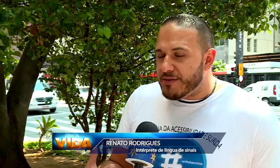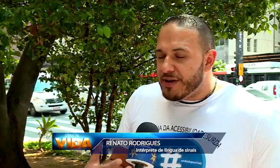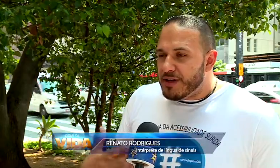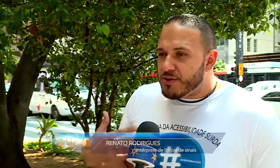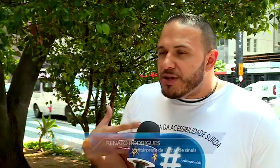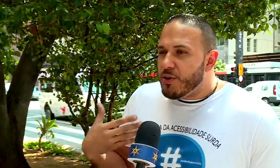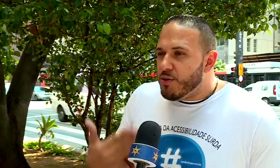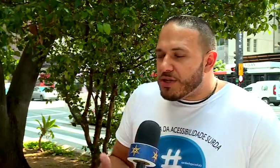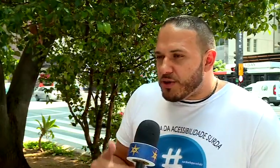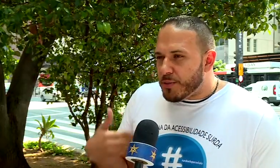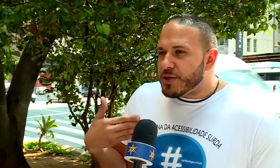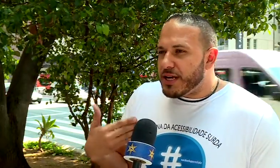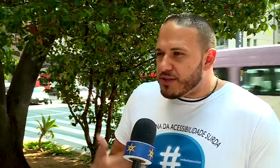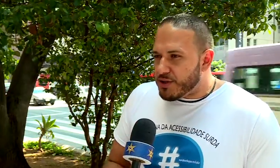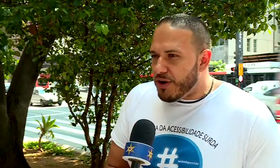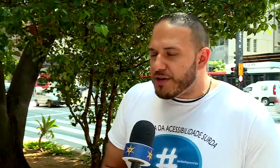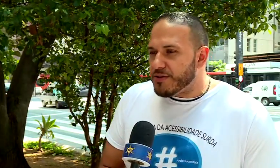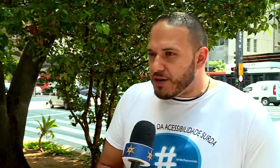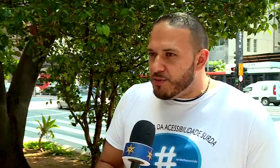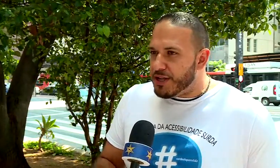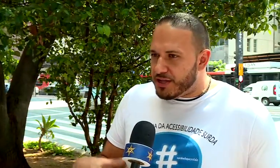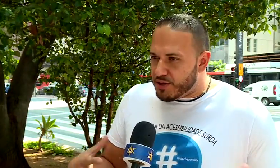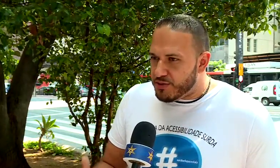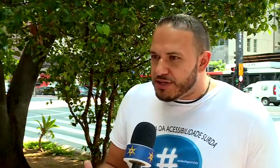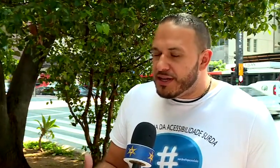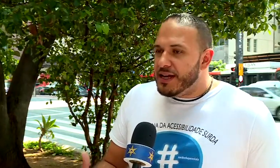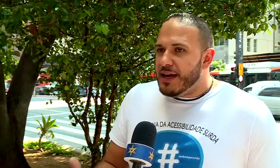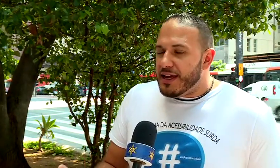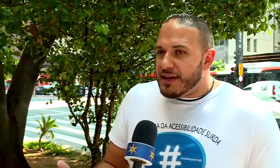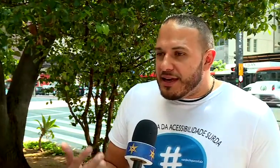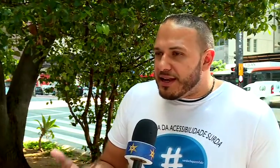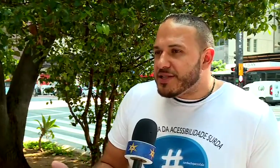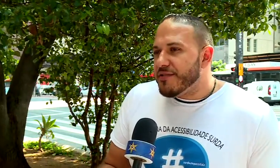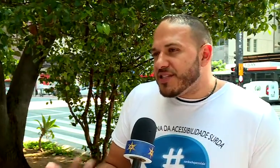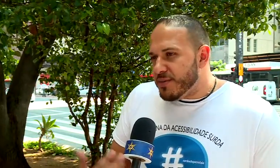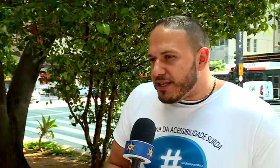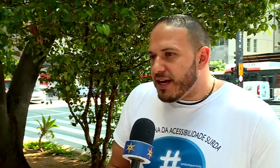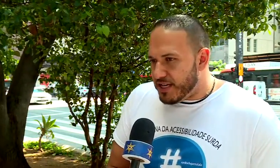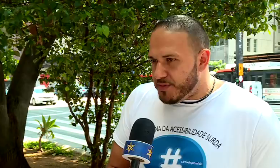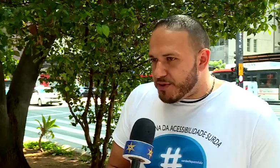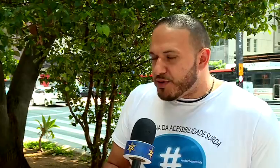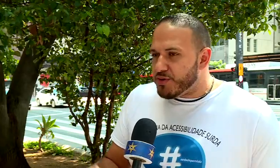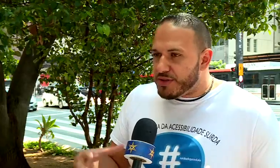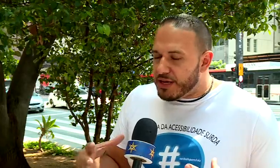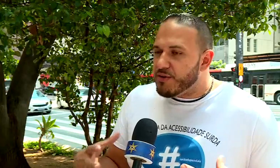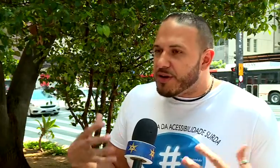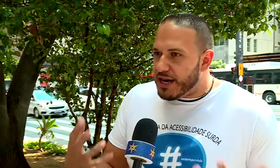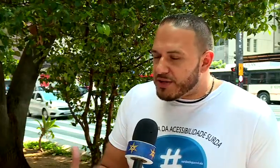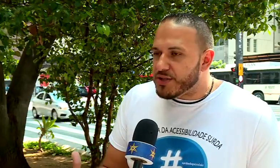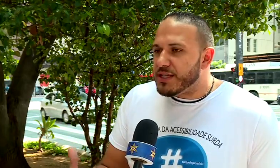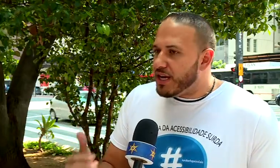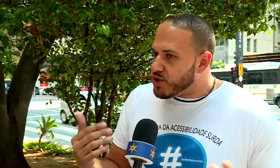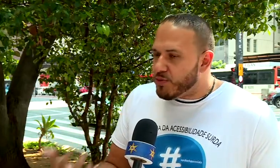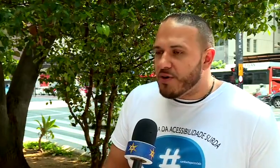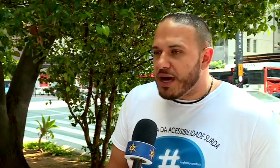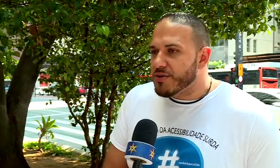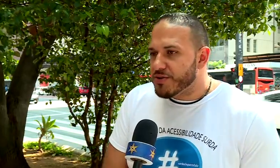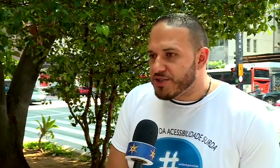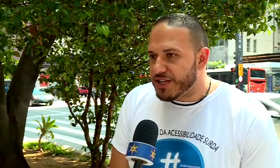comemorado toda a luta, todo o processo histórico da comunidade surda em relação à visibilidade, porque o surdo tem um lugar na sociedade como qualquer outro sujeito.